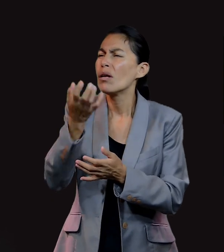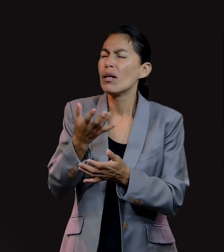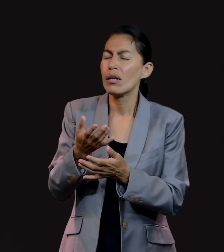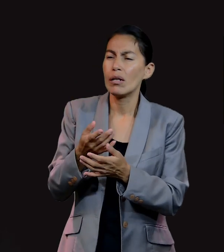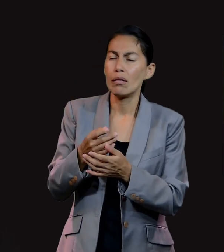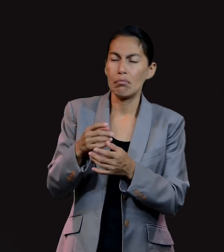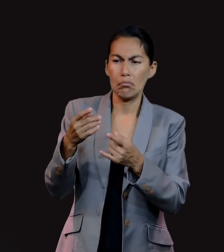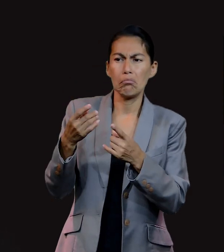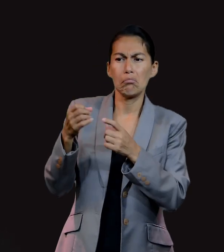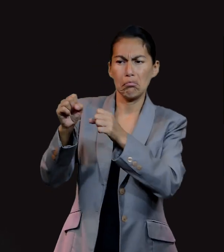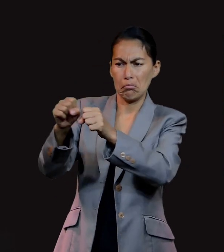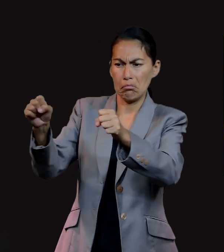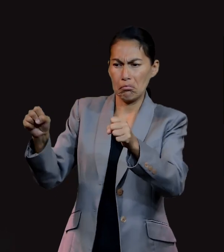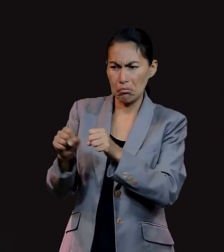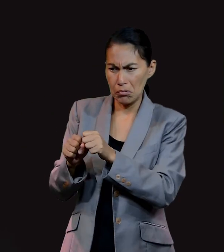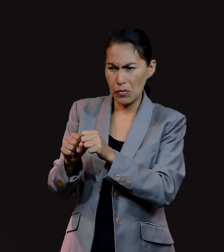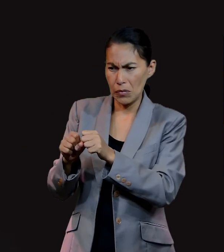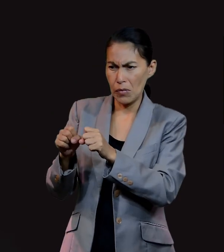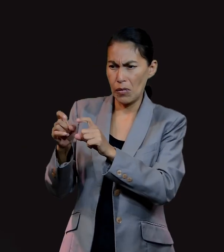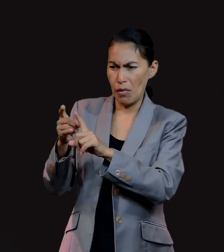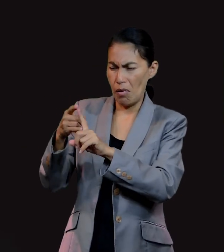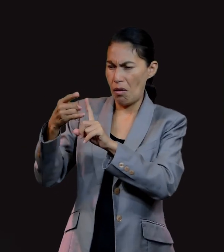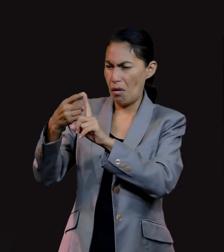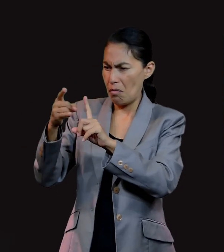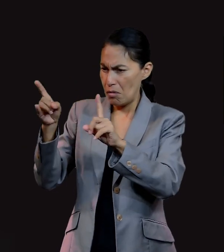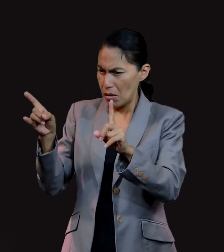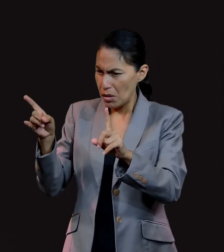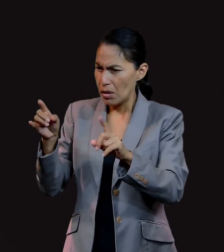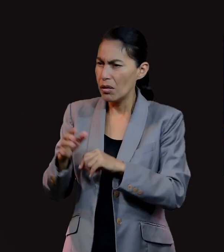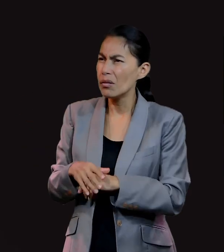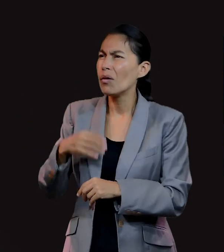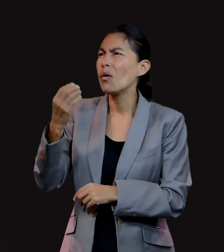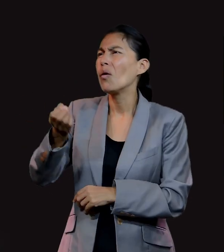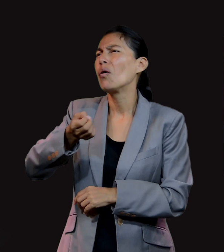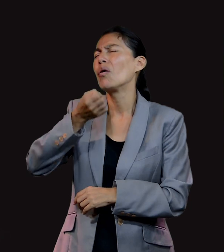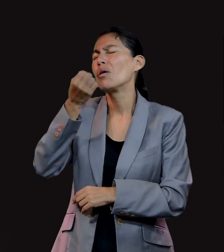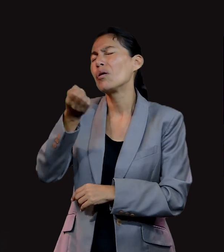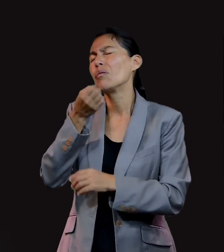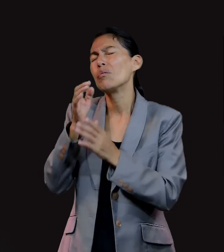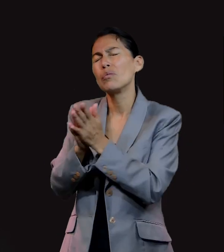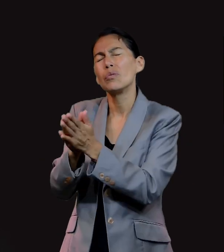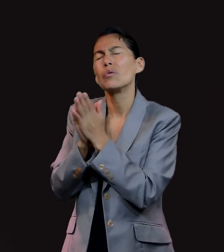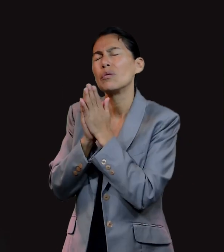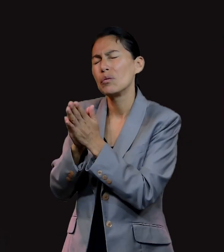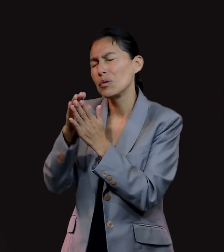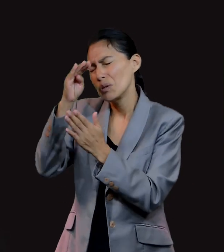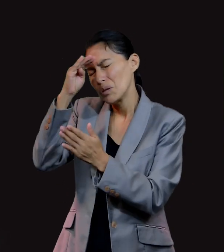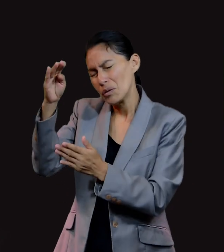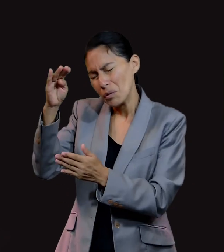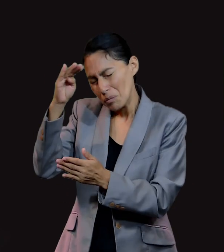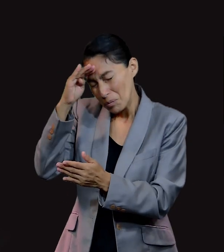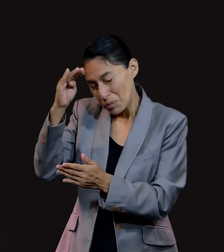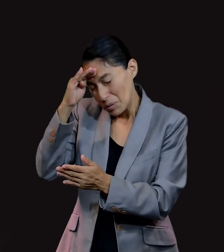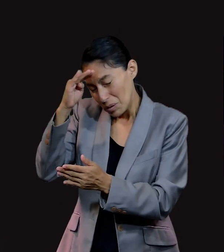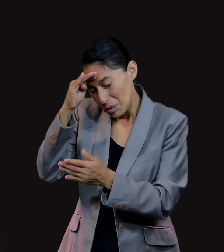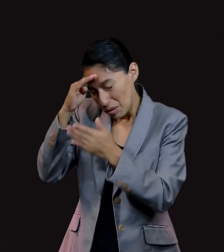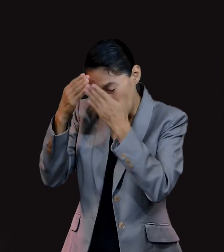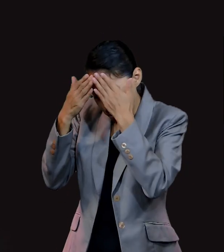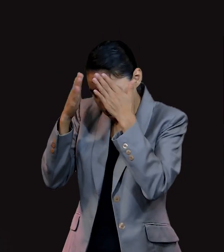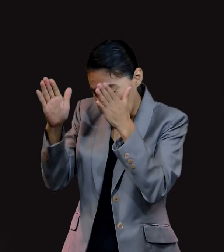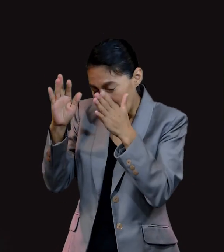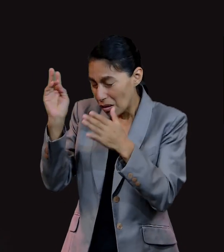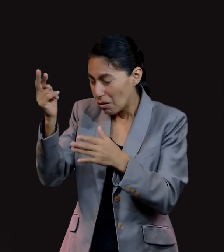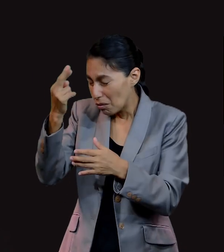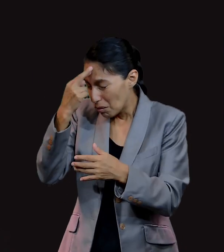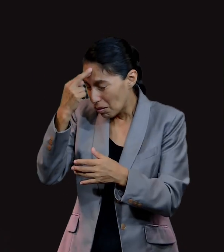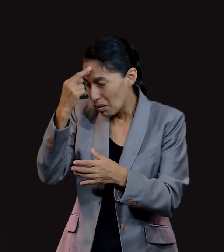ábrame un lugar aquí donde yo pueda orar y me abrió una sala muy grande y yo empecé a pedirle perdón a Dios a orarle al Señor